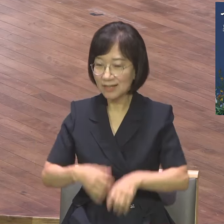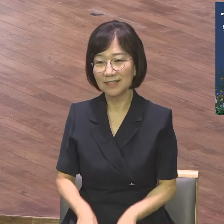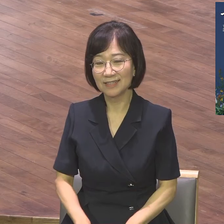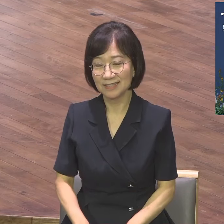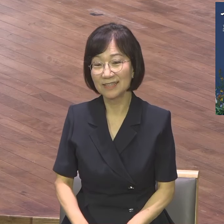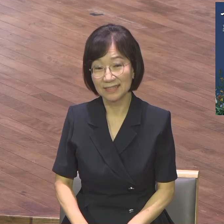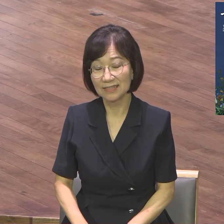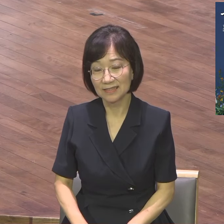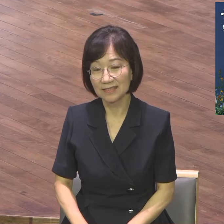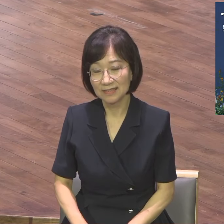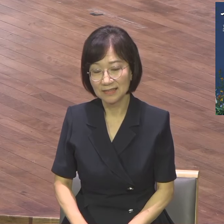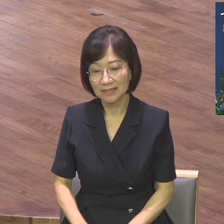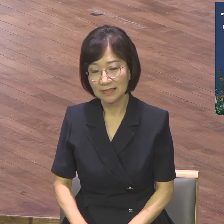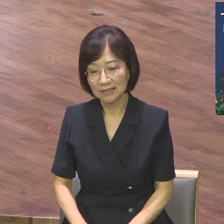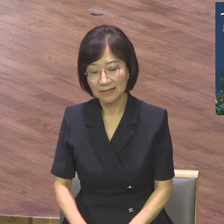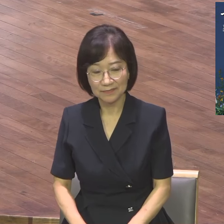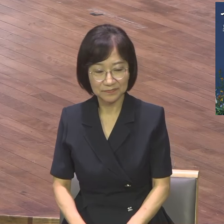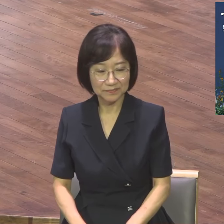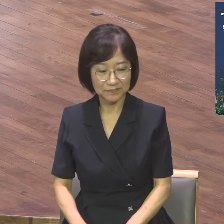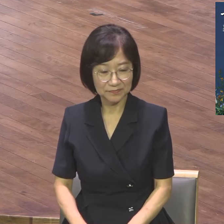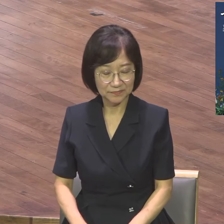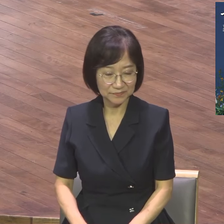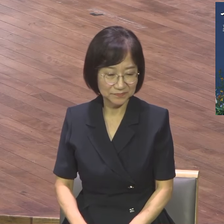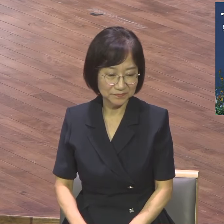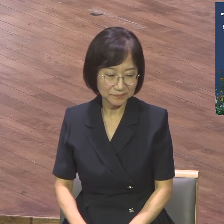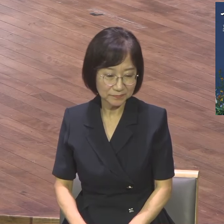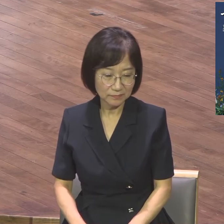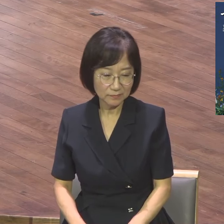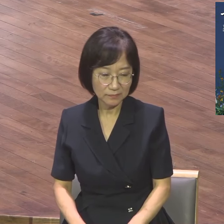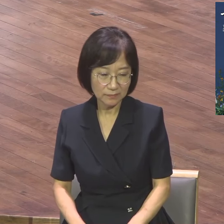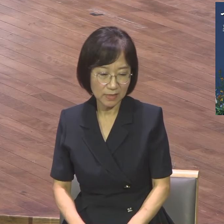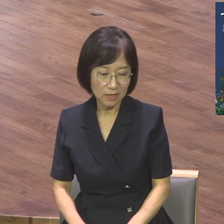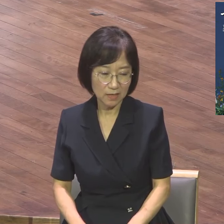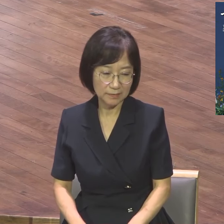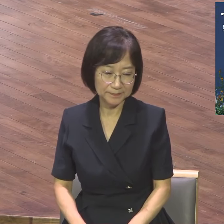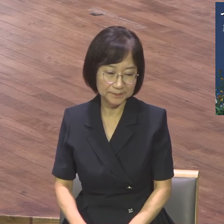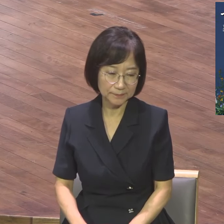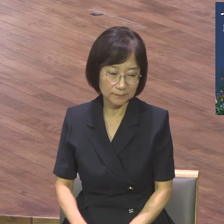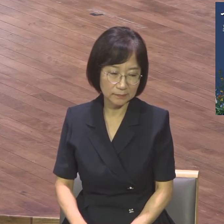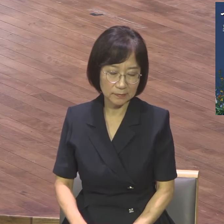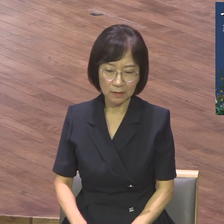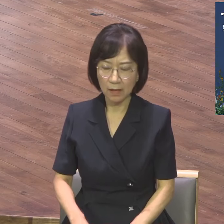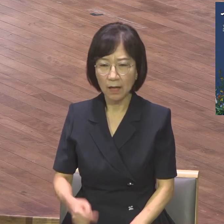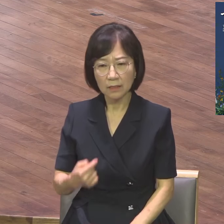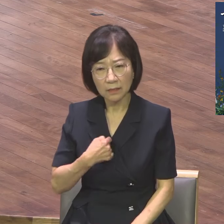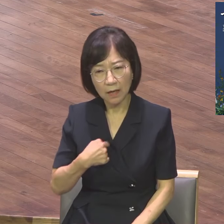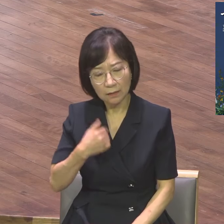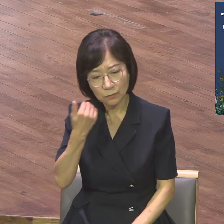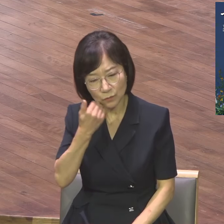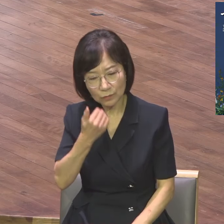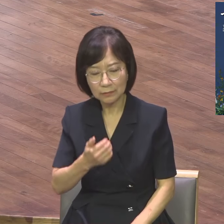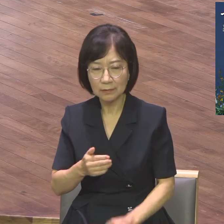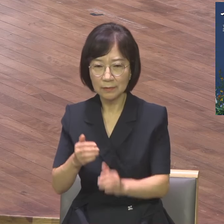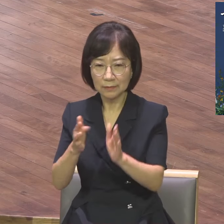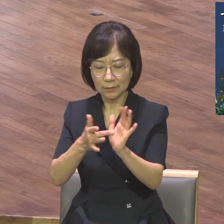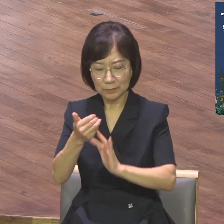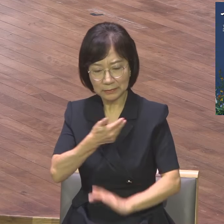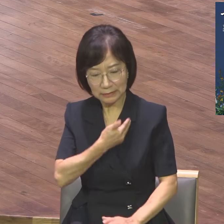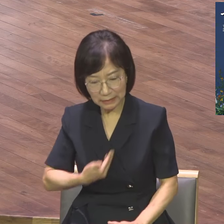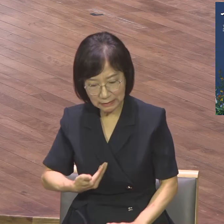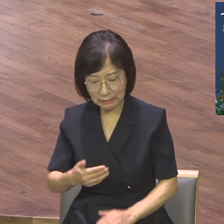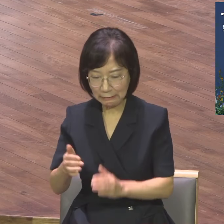자기 자신이 깨어지는 시간이지요. 이 시간이 다른 사람 몰라도 나는 절대 그렇게 하지 않으라